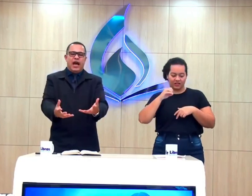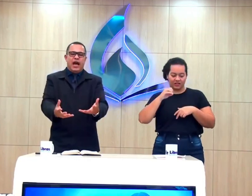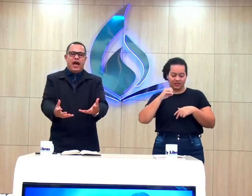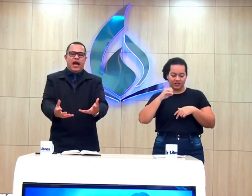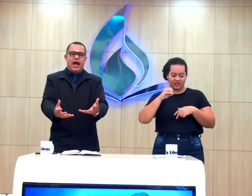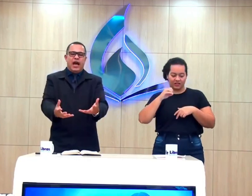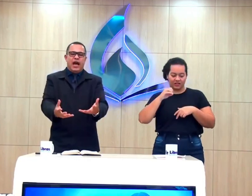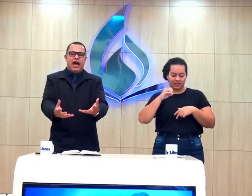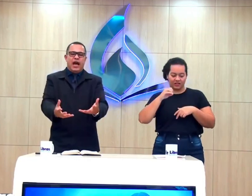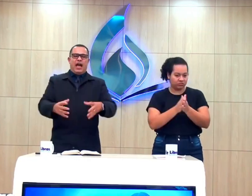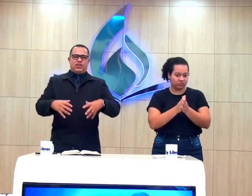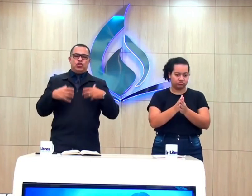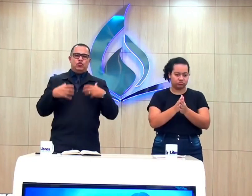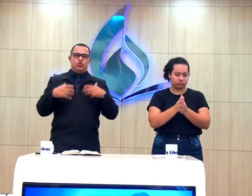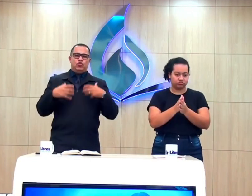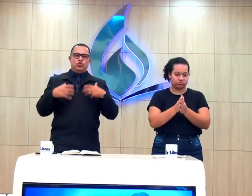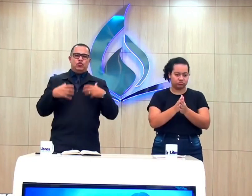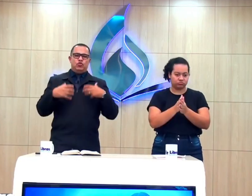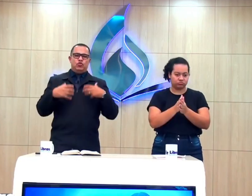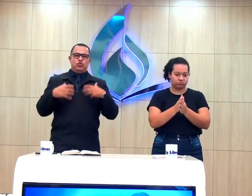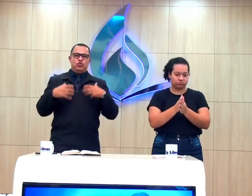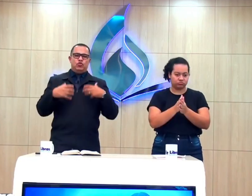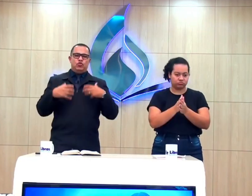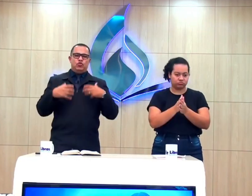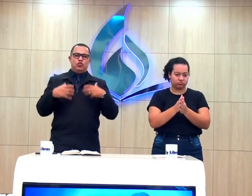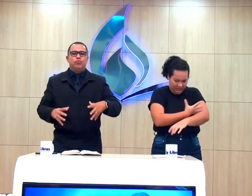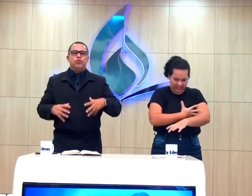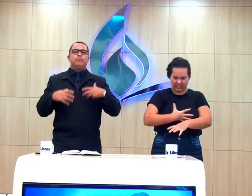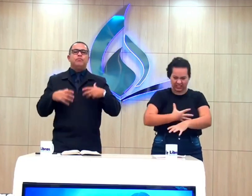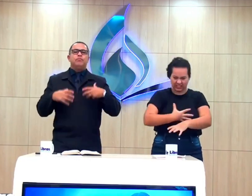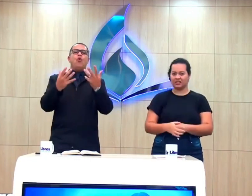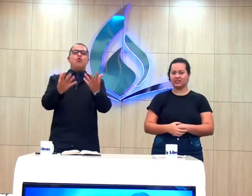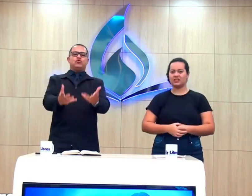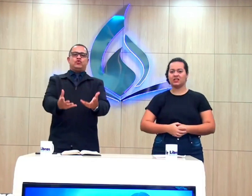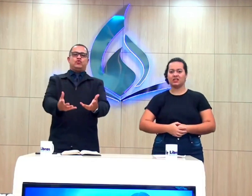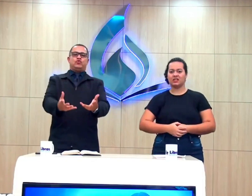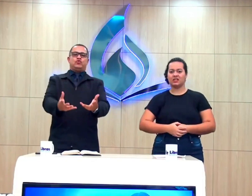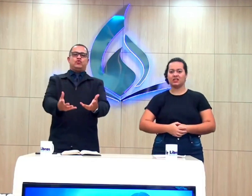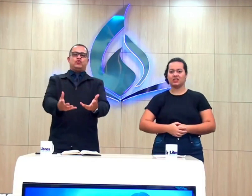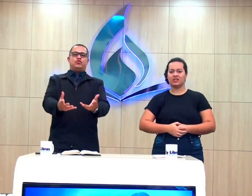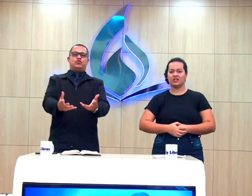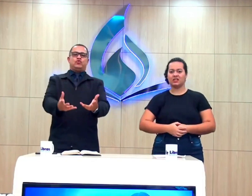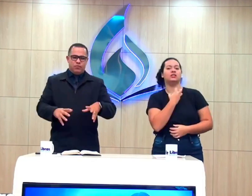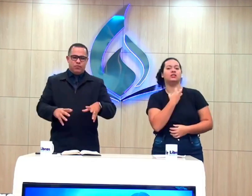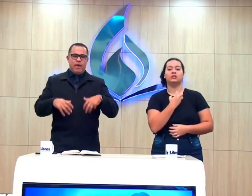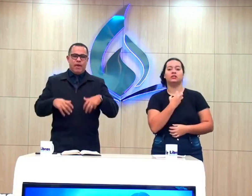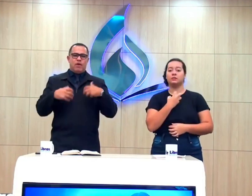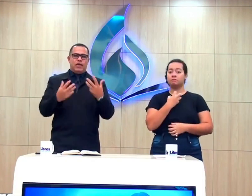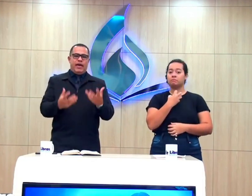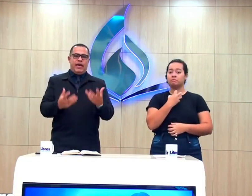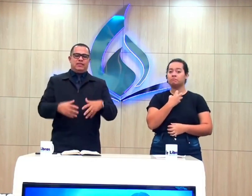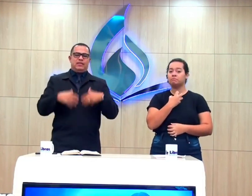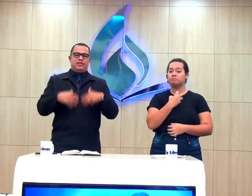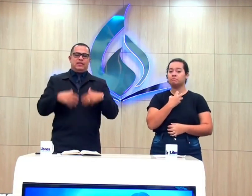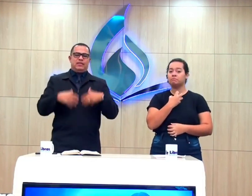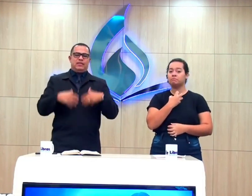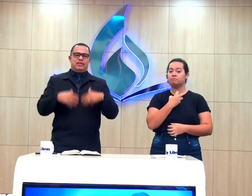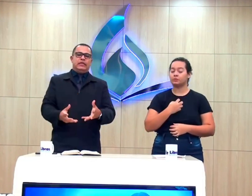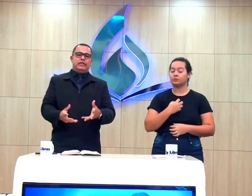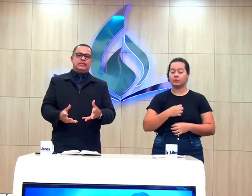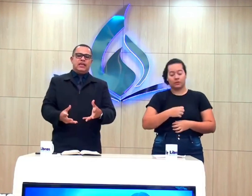emoções aflorarem, agindo por ira, agindo por impulso. E mesmo em meio a